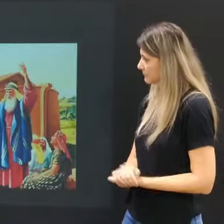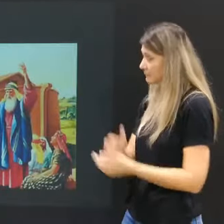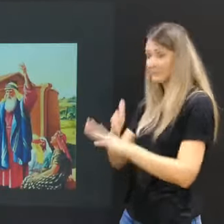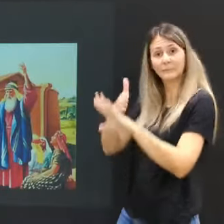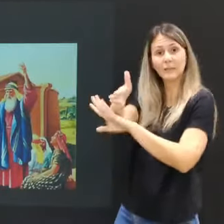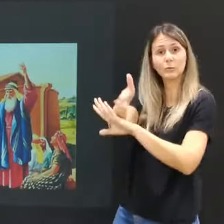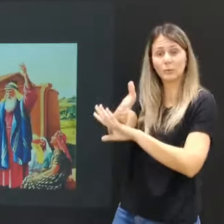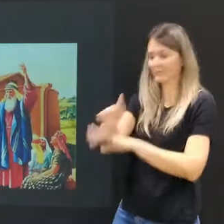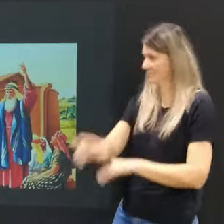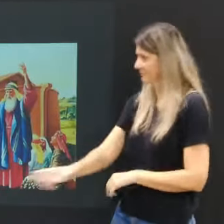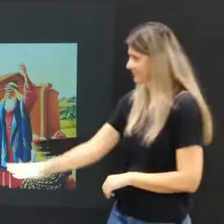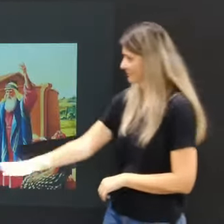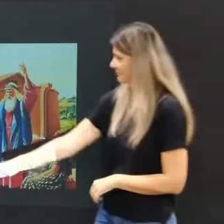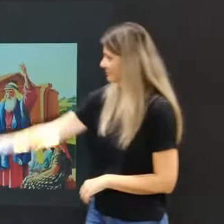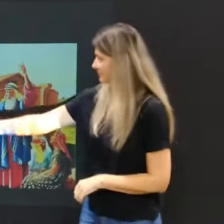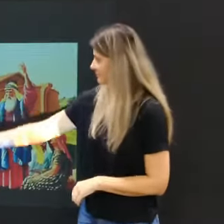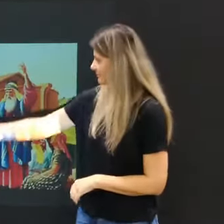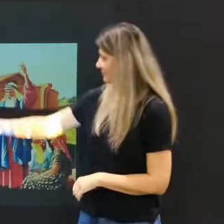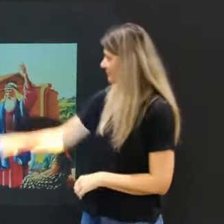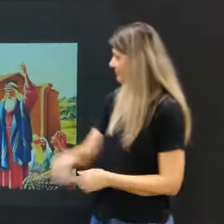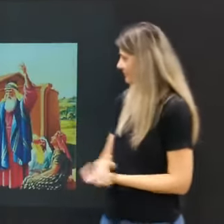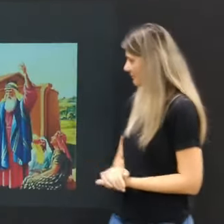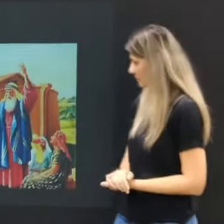Está vendo essa imagem? Os animais entrando de 2 em 2 na arca?